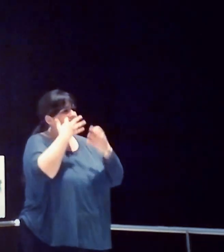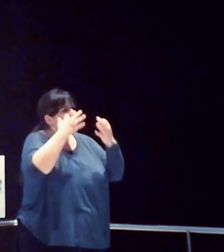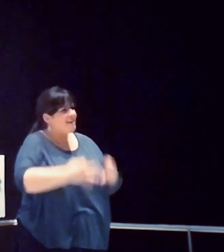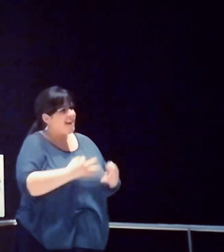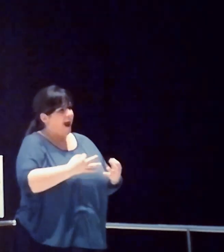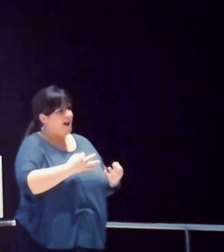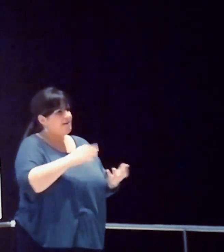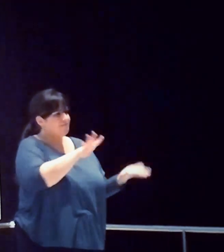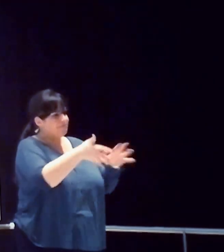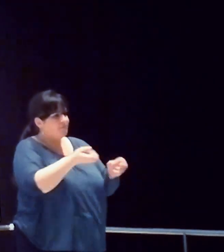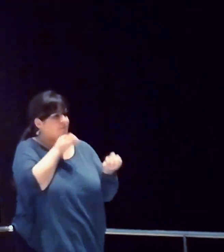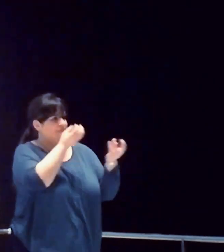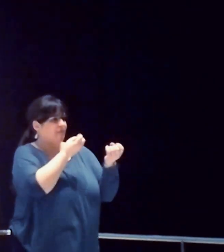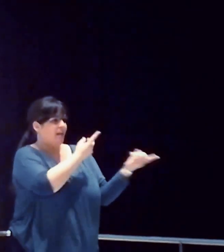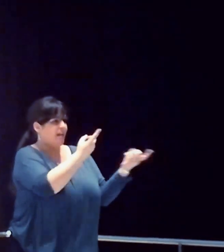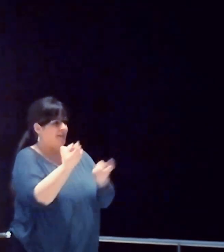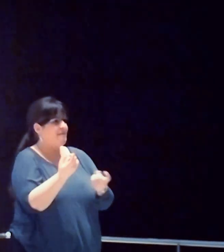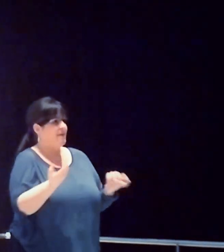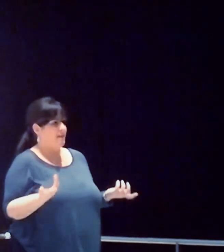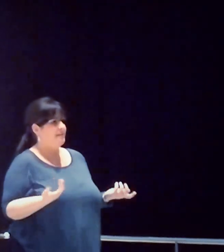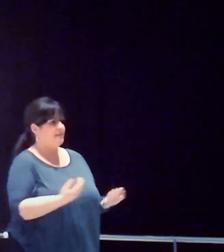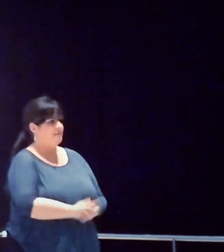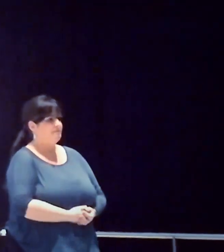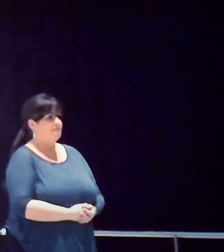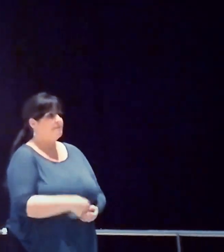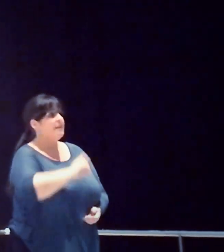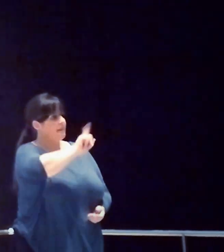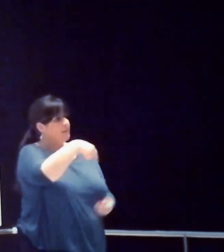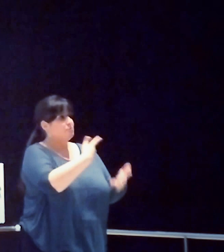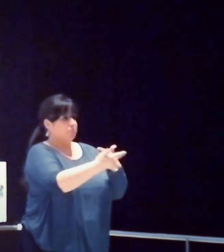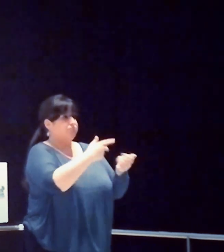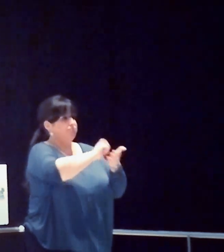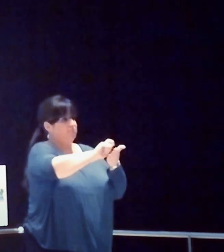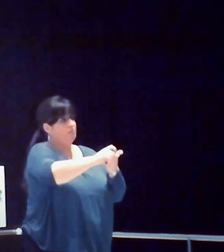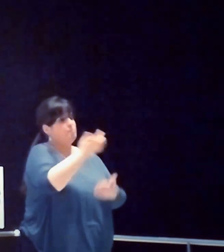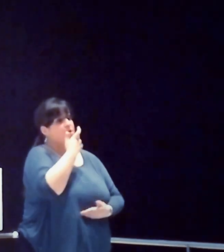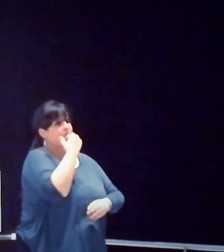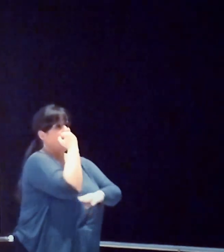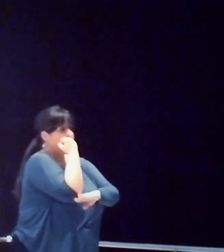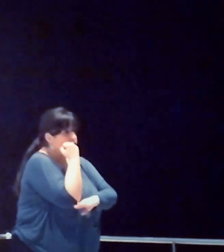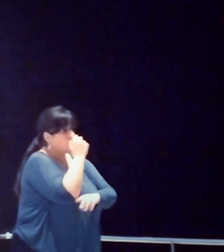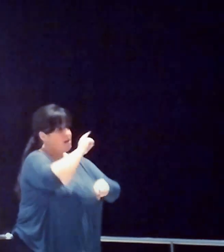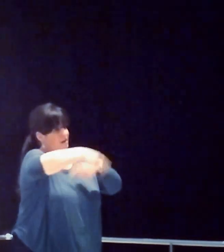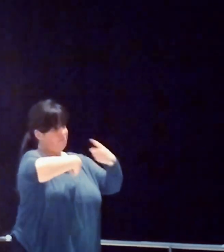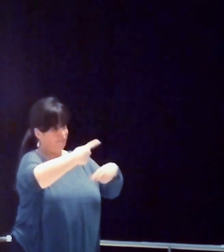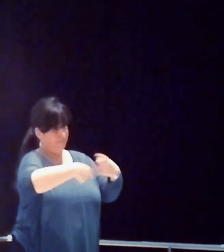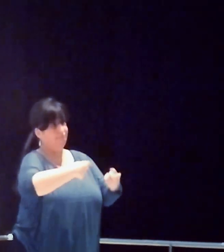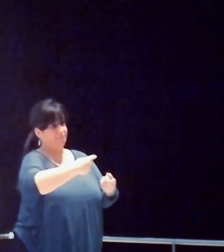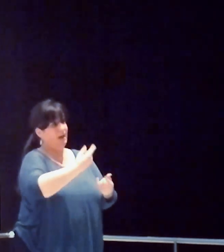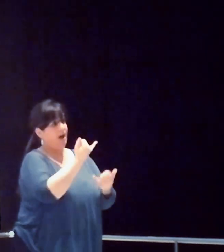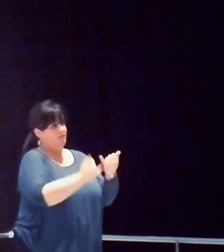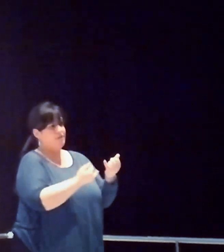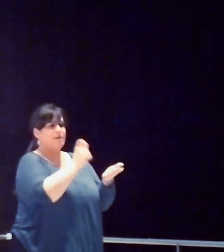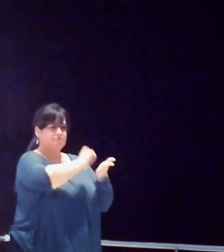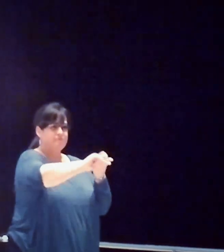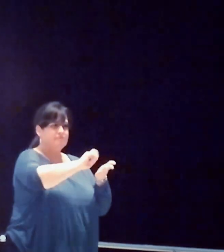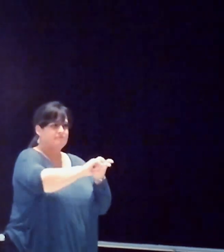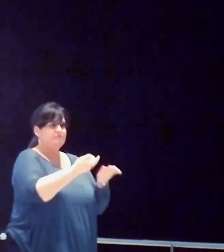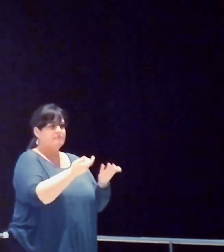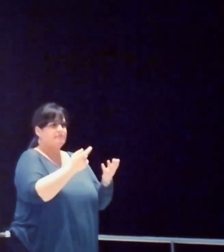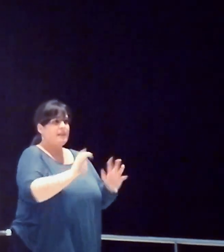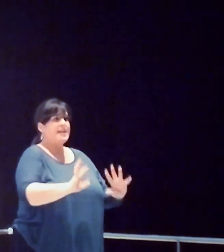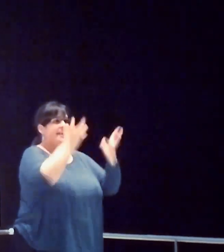escrita con todos los que saben de lo que salía en diante lo que fueron las hermandades de la fala lo que fueron las loitas sagratistas